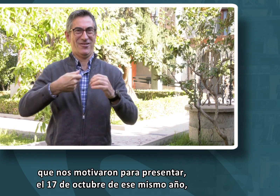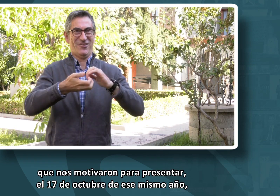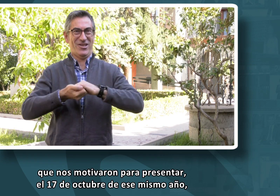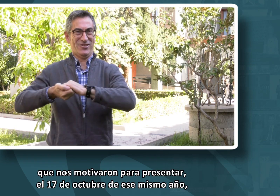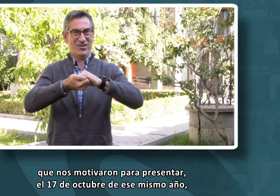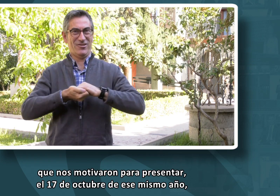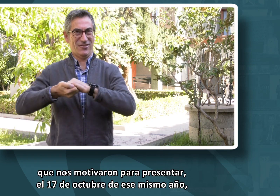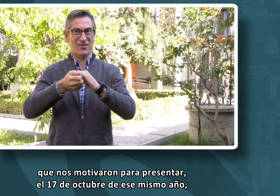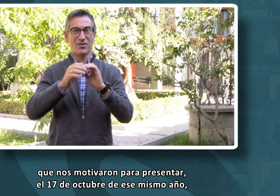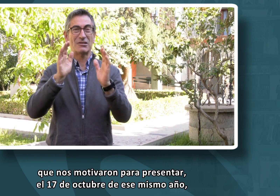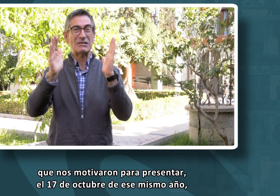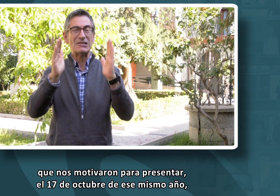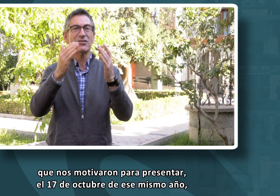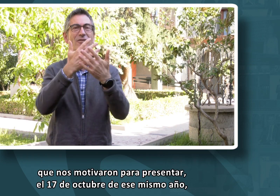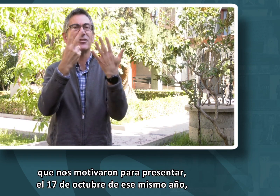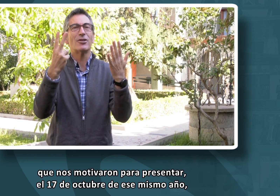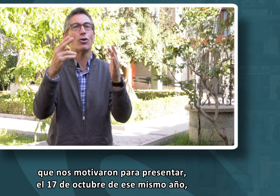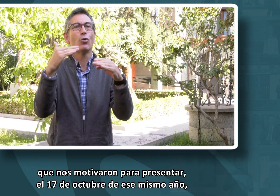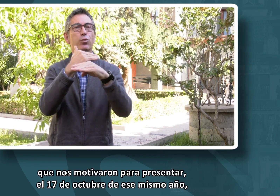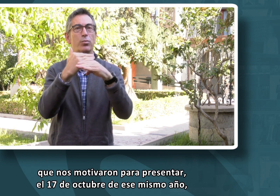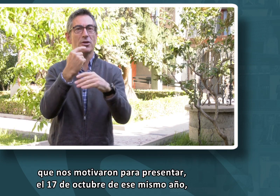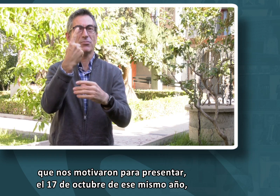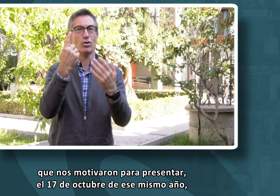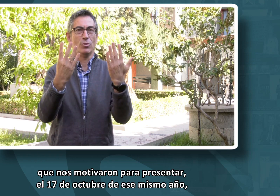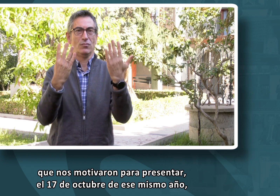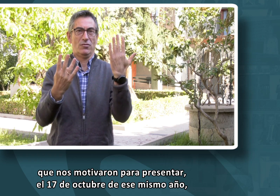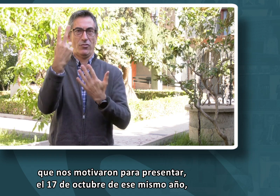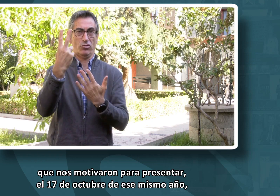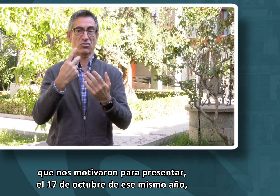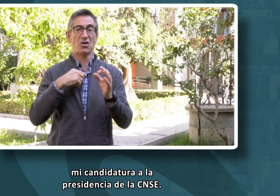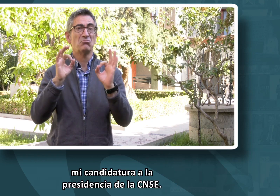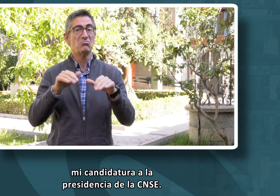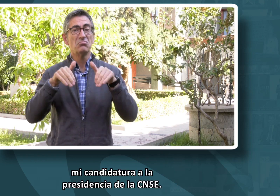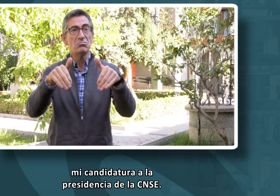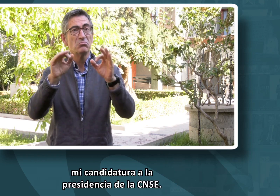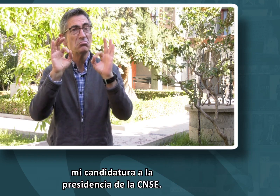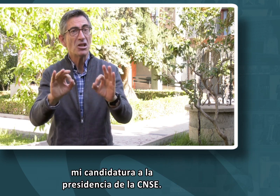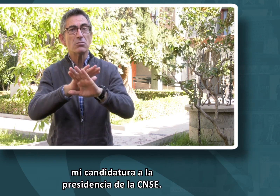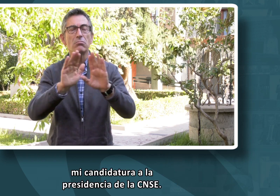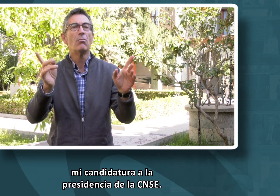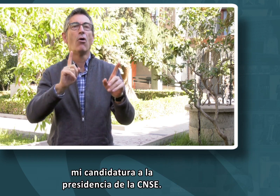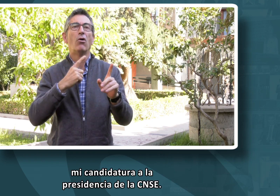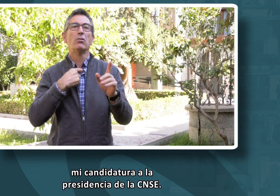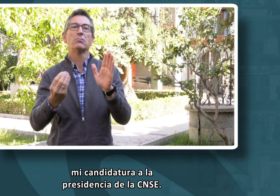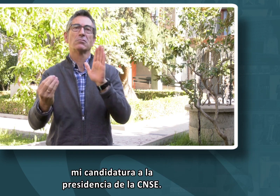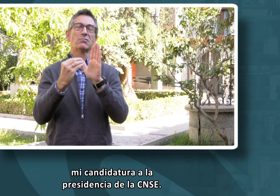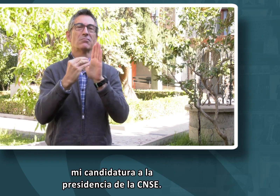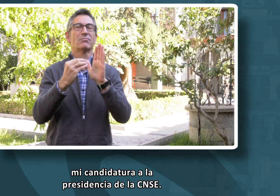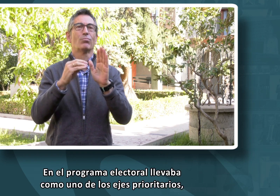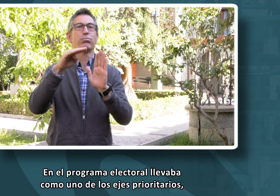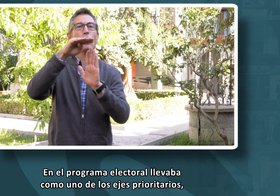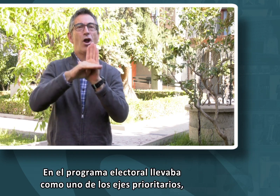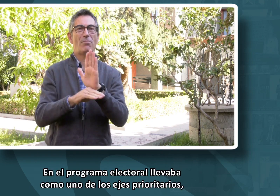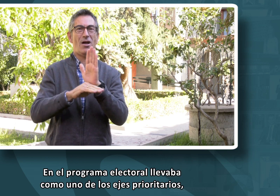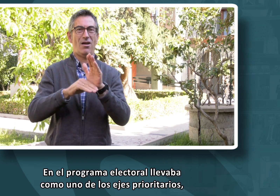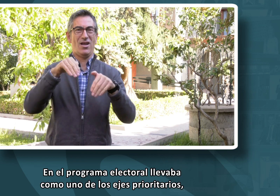de octubre de ese mismo año mi candidatura a la presidencia de la CNSE.